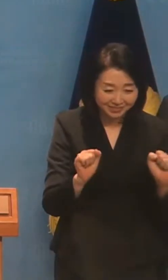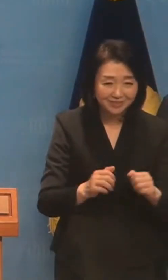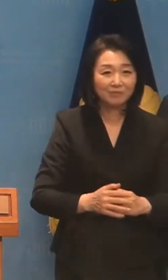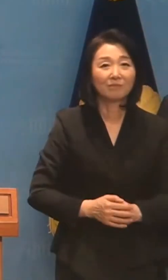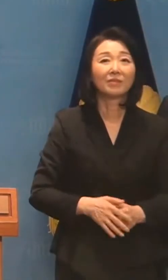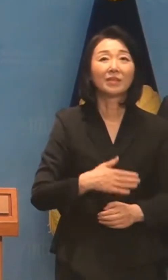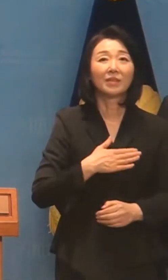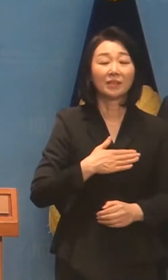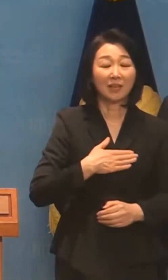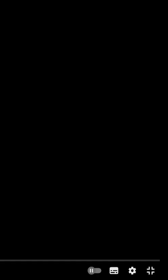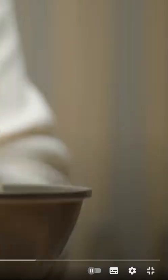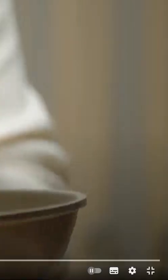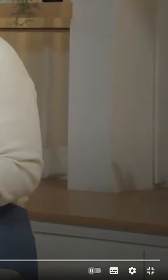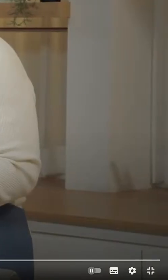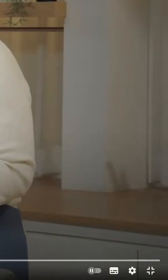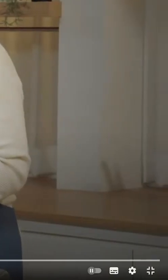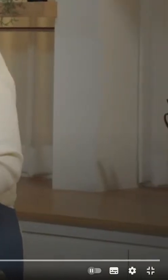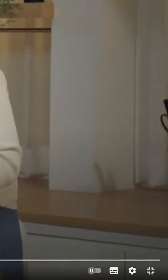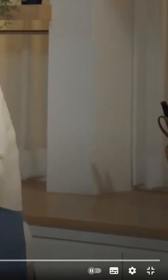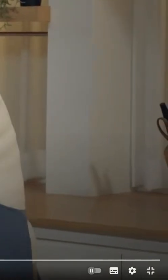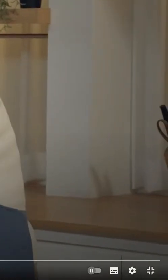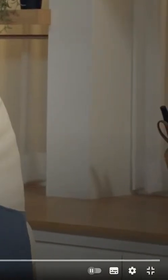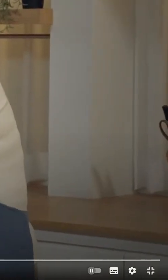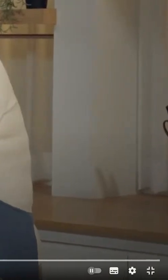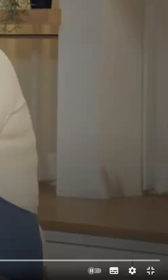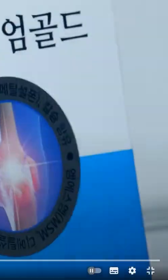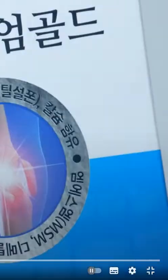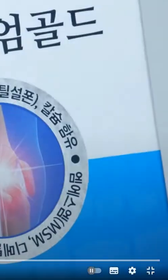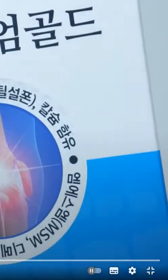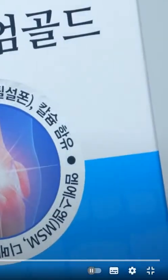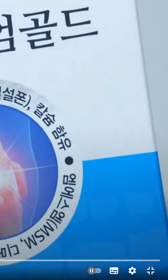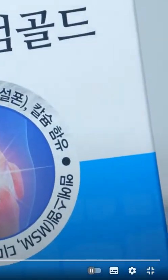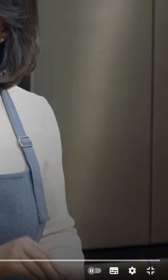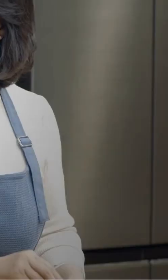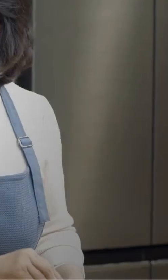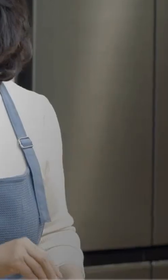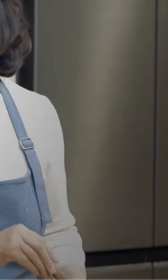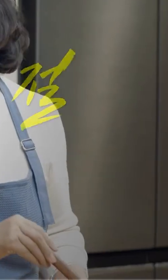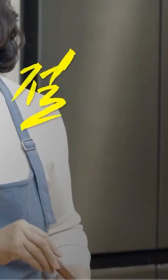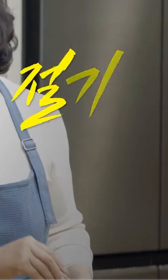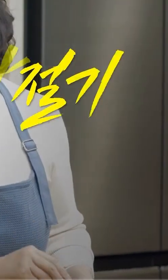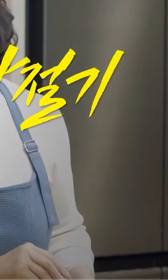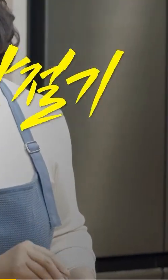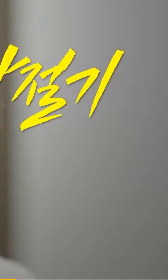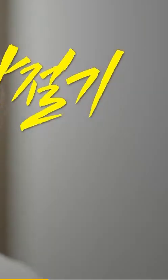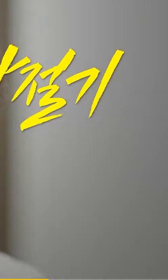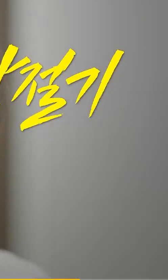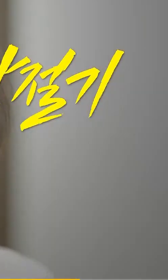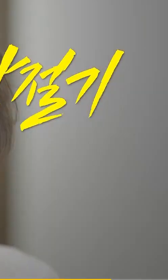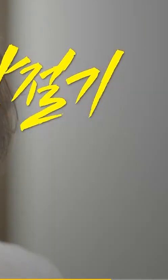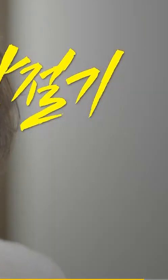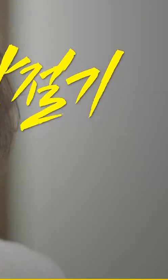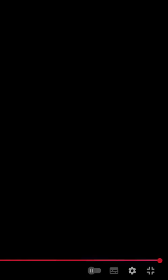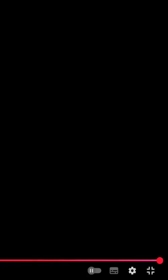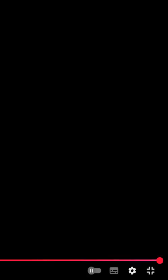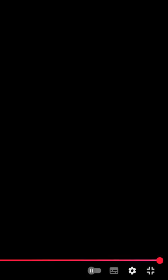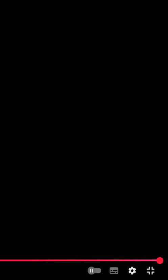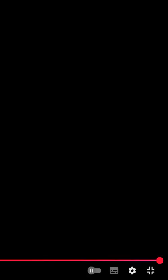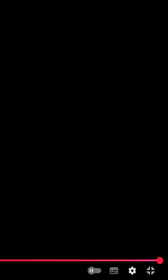안녕하십니까. 저는 홈리스야. 진짜 관리했어야 되는데. 호관원과 함께하면 지금이 황금